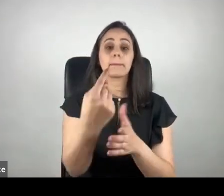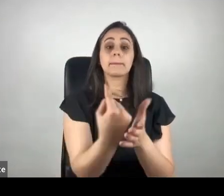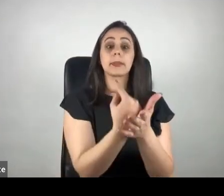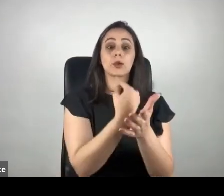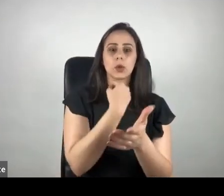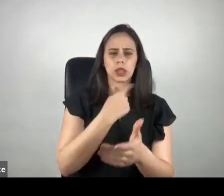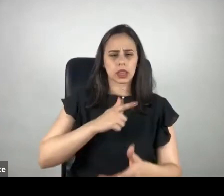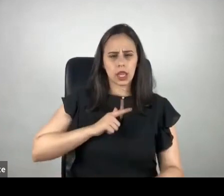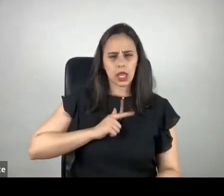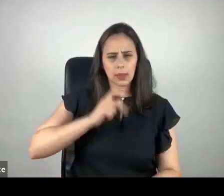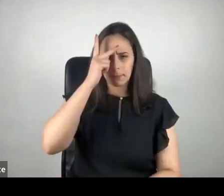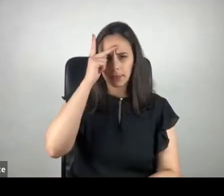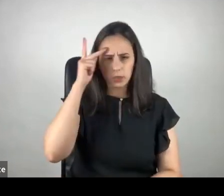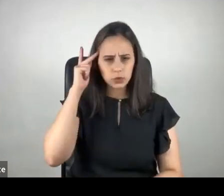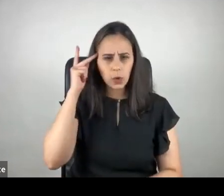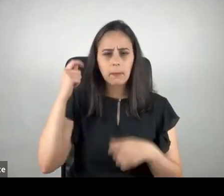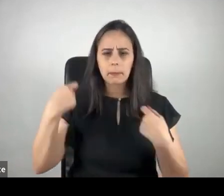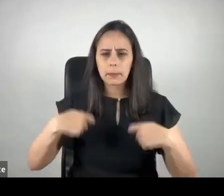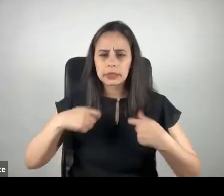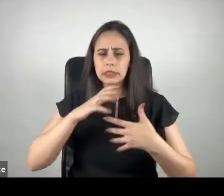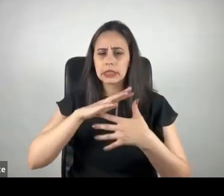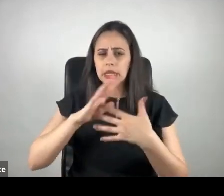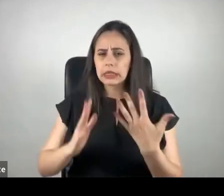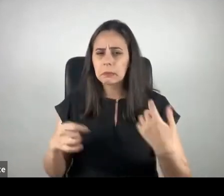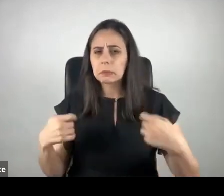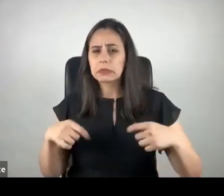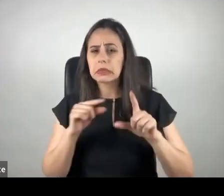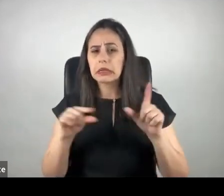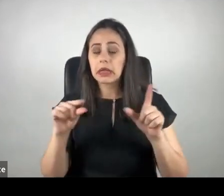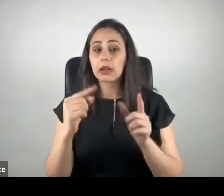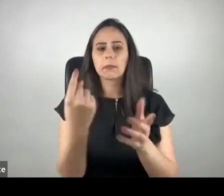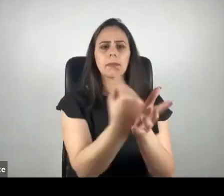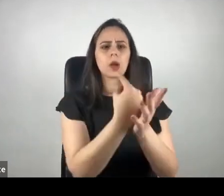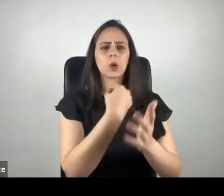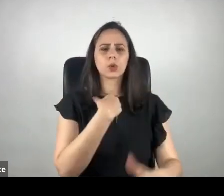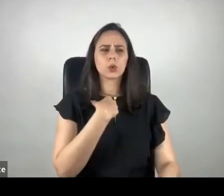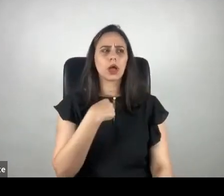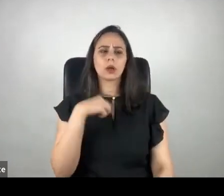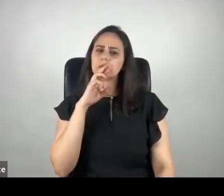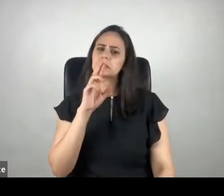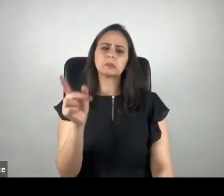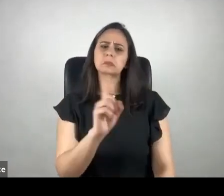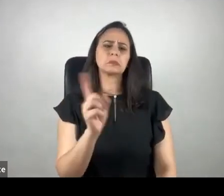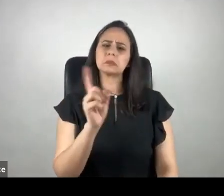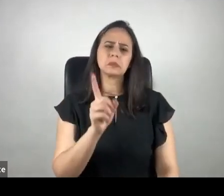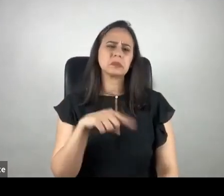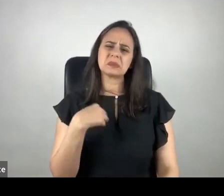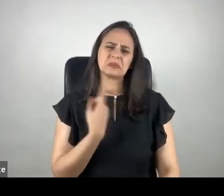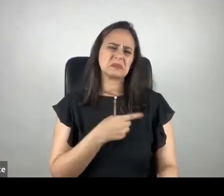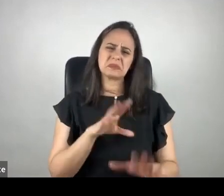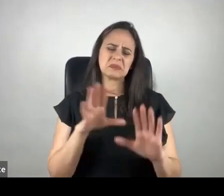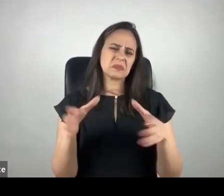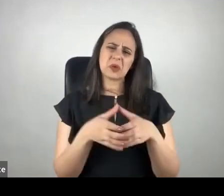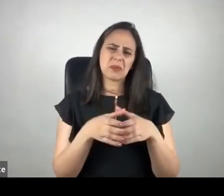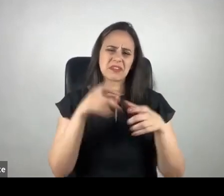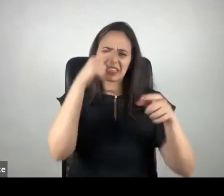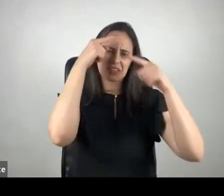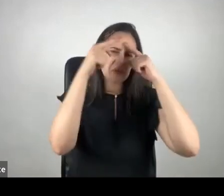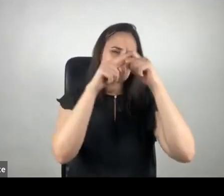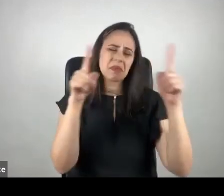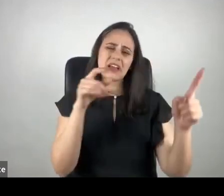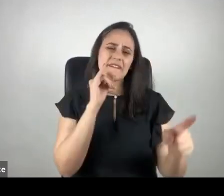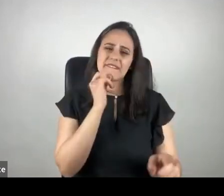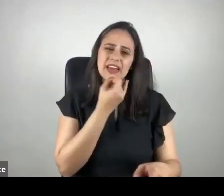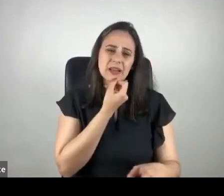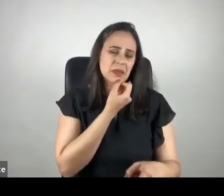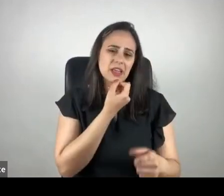vai precisar de Libras, de legendas? Aí eu falei: não, Natália, nós somos uma comunidade de inovação, mas infelizmente a